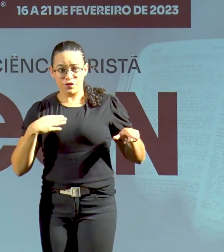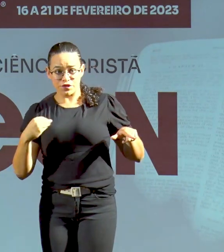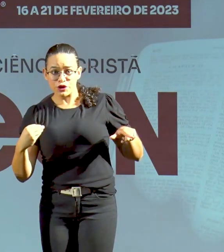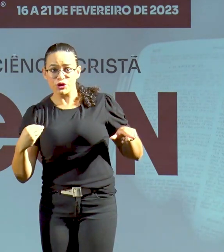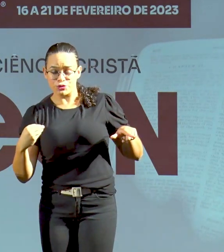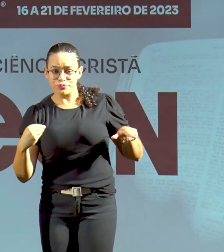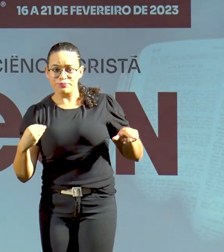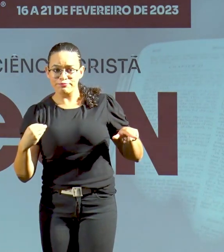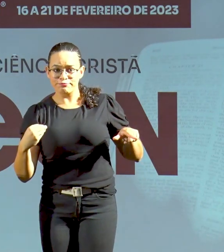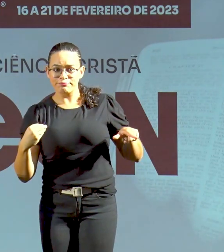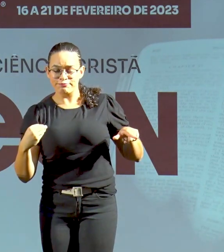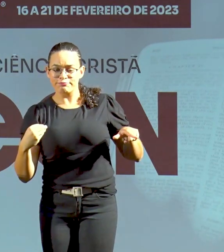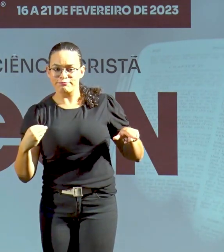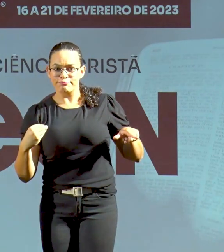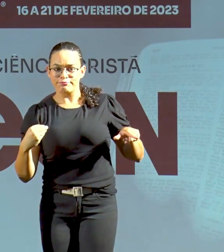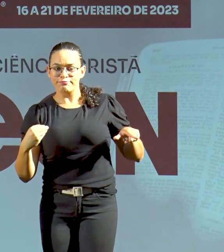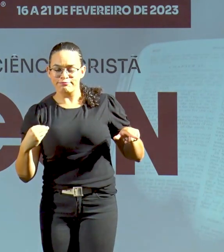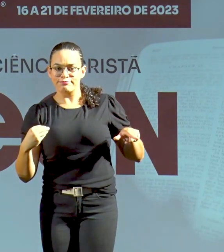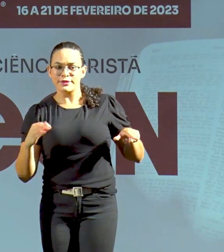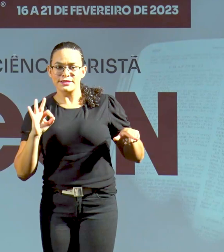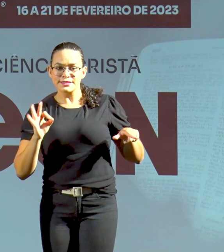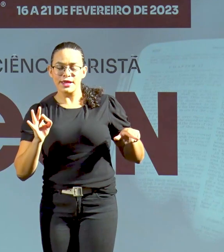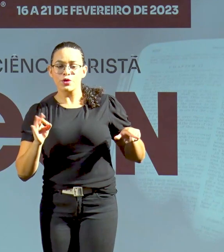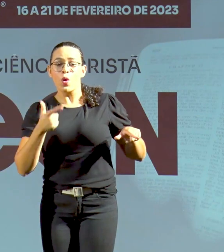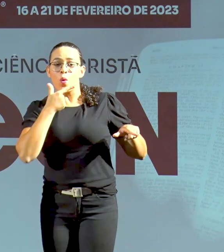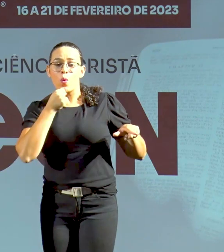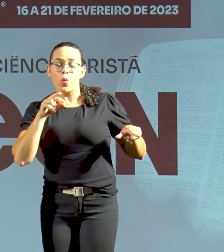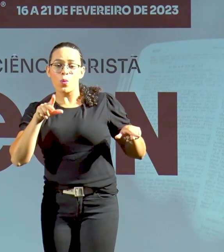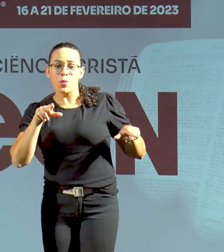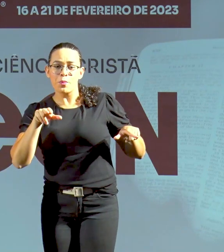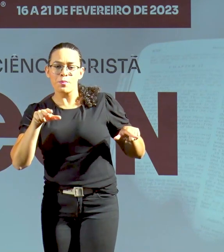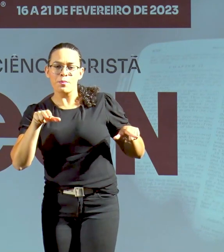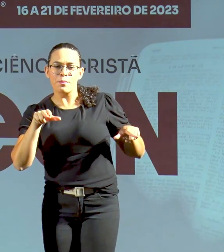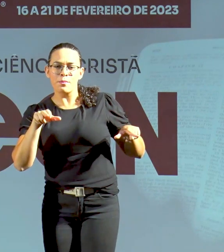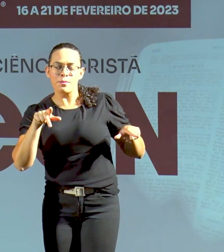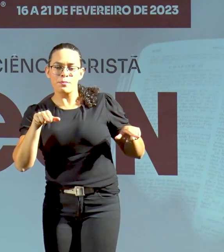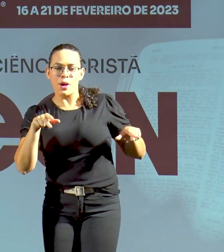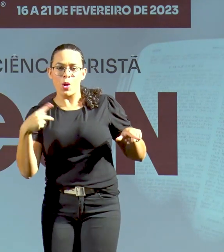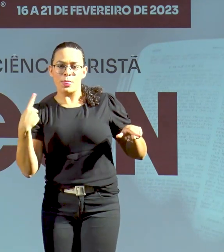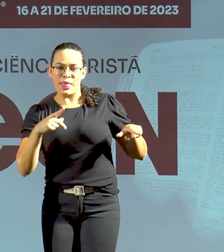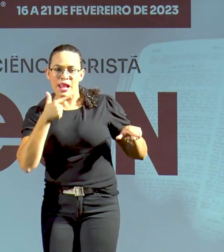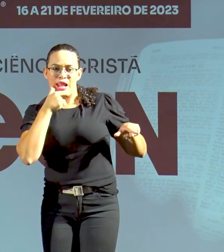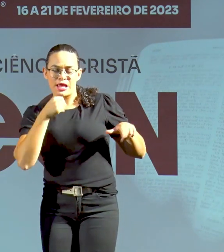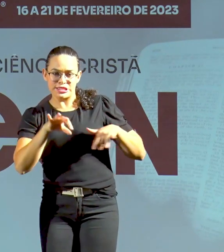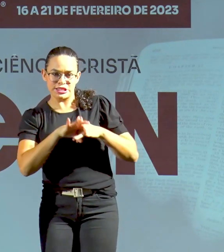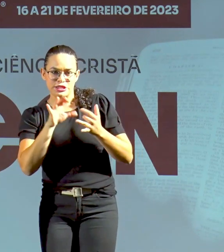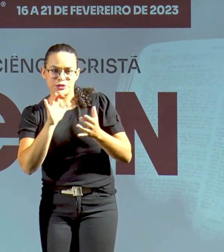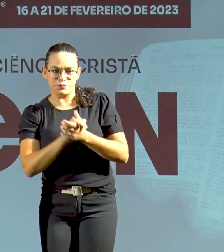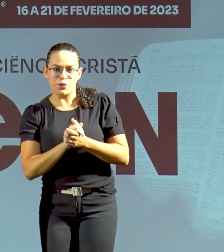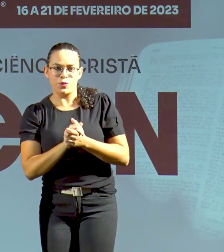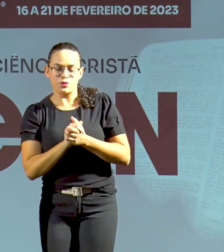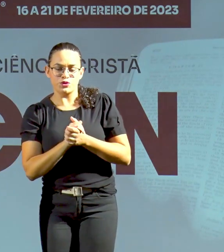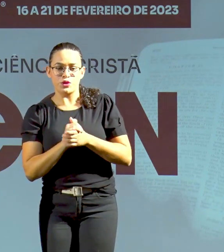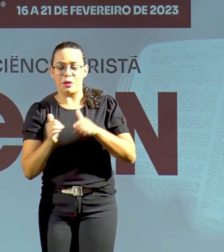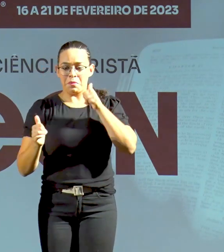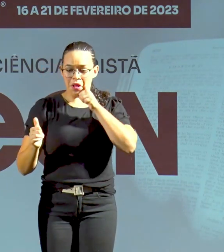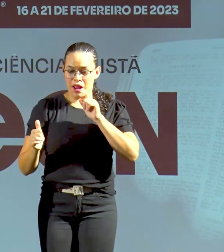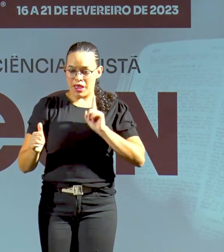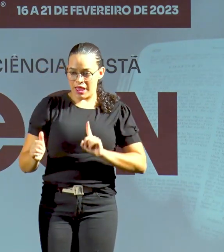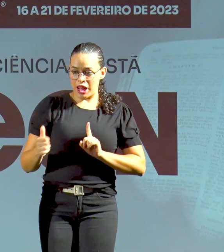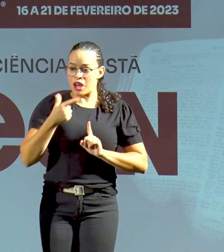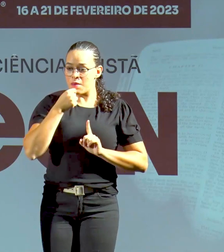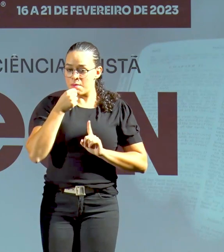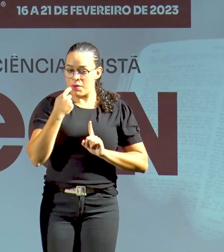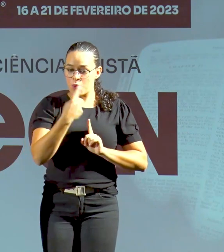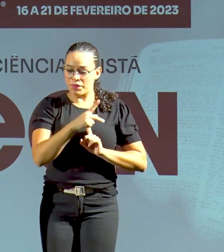novo do Falecido seu cunhado ele Então deveria casar-se com a viúva para que aquela família dessa sequência a família não fosse